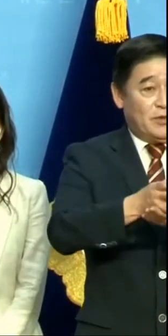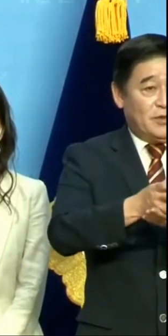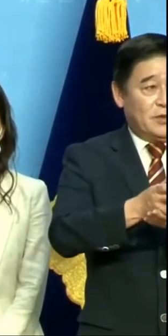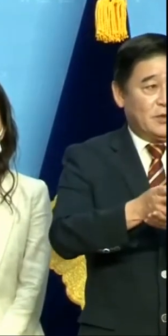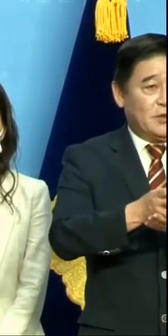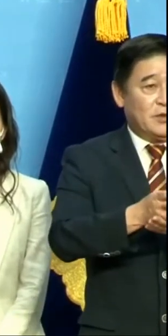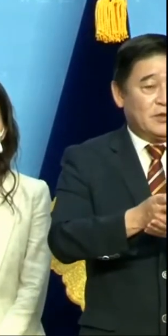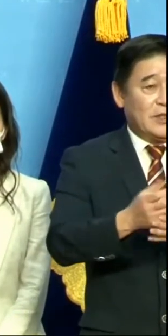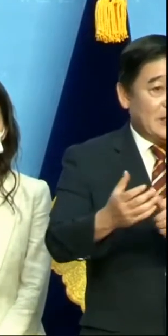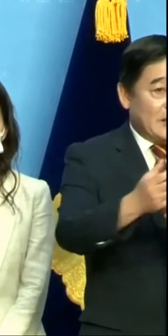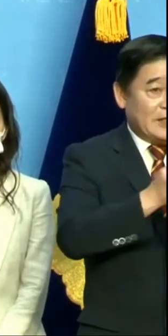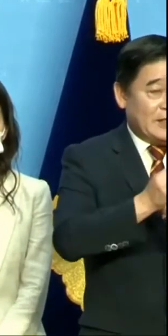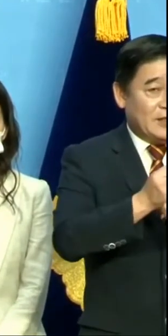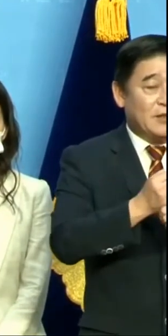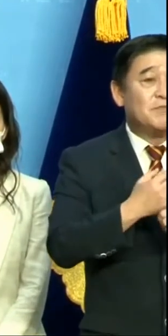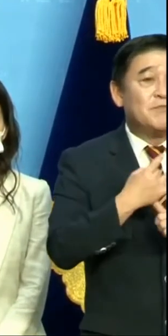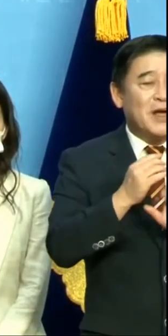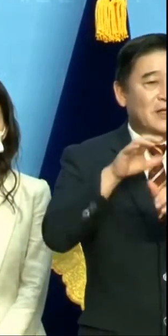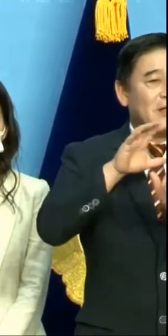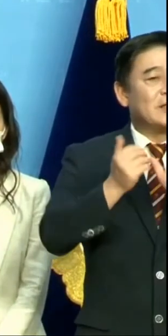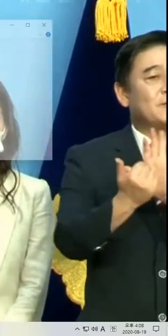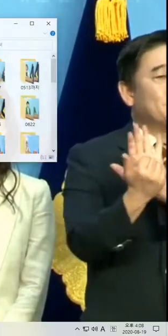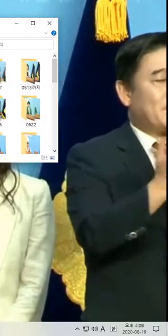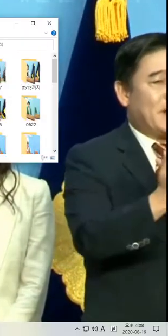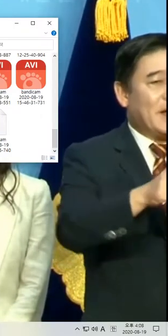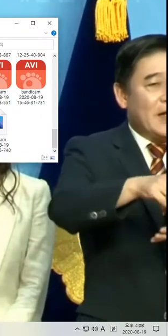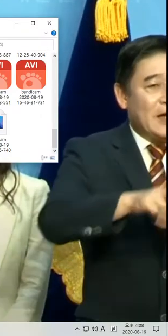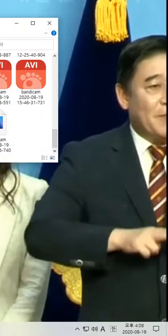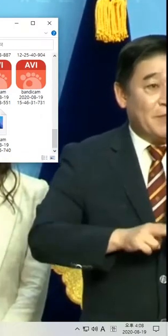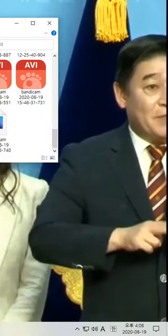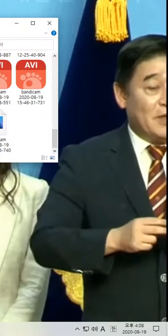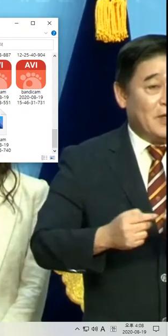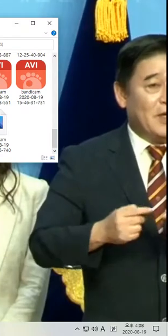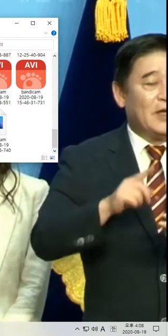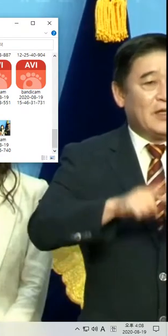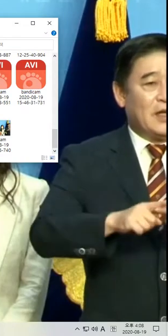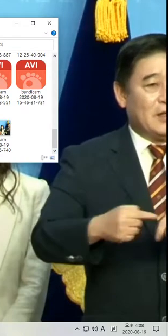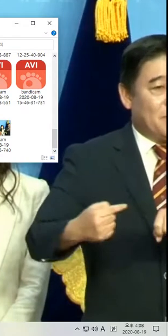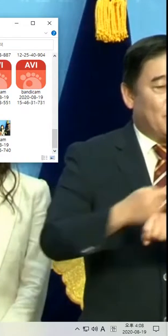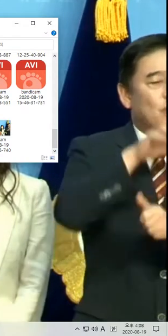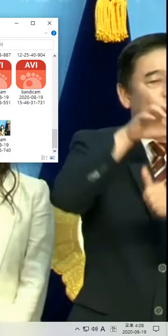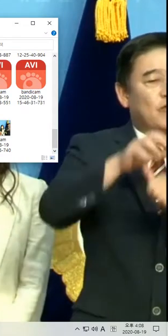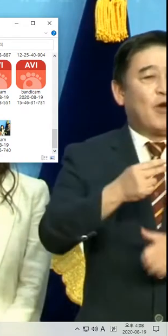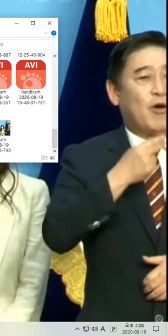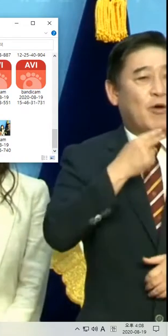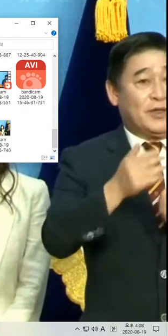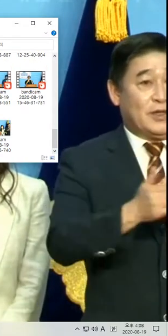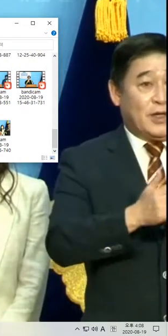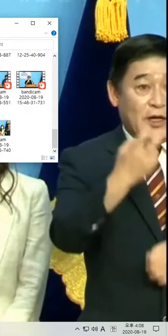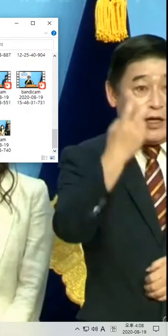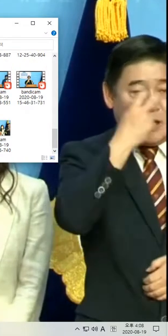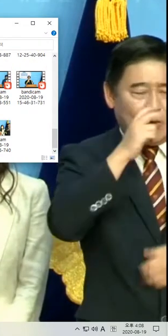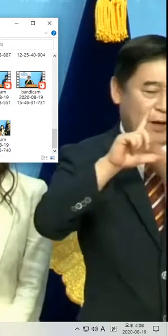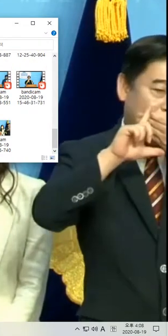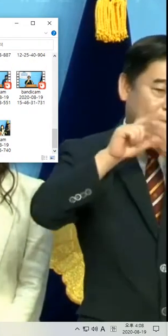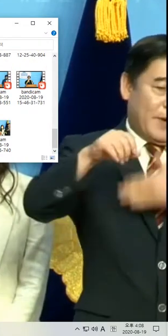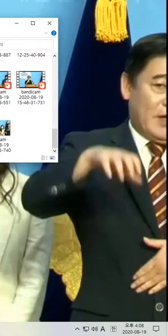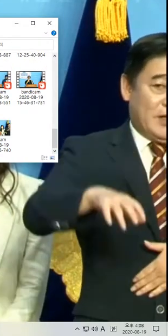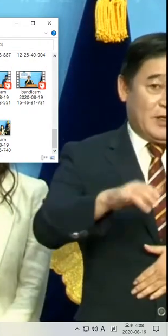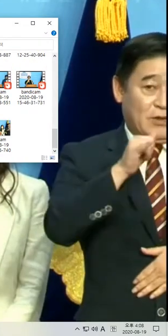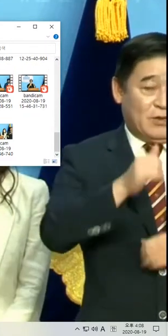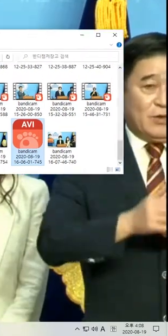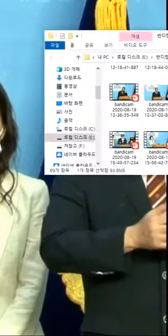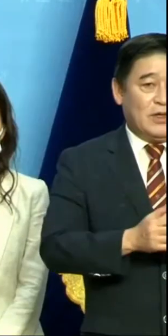코 액체 치만 금지 했을 뿐 판매와 유통에 대한 별도의 귀 죄가 없어 관리 사각지대 가 발생하고